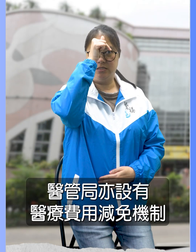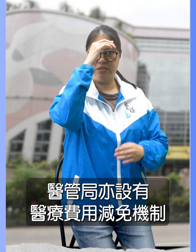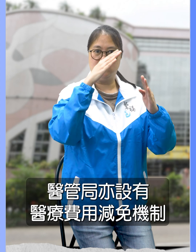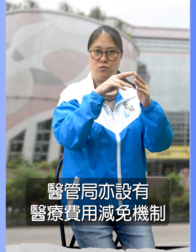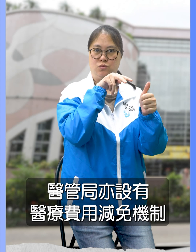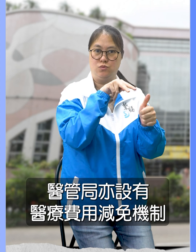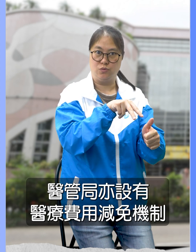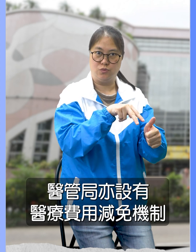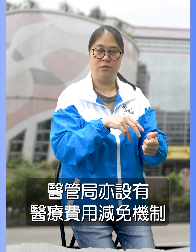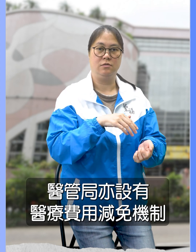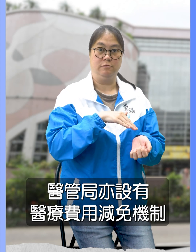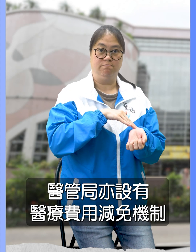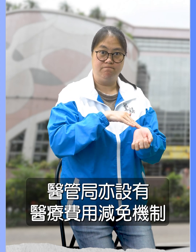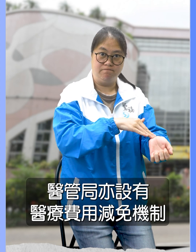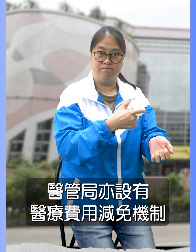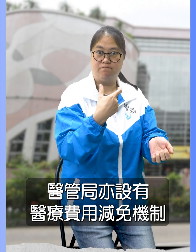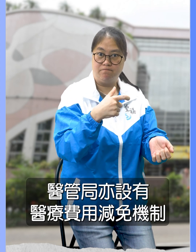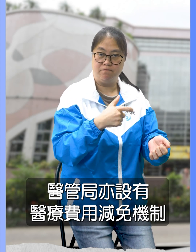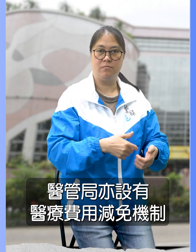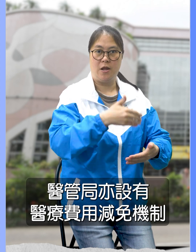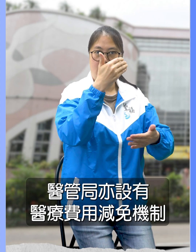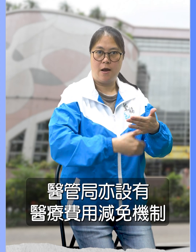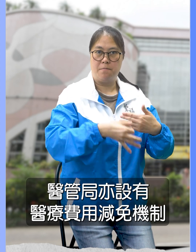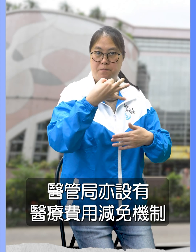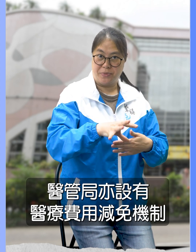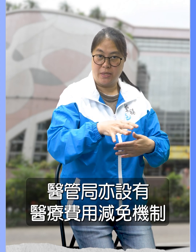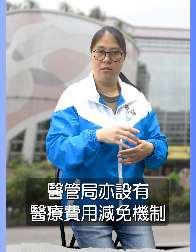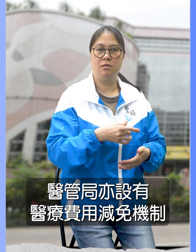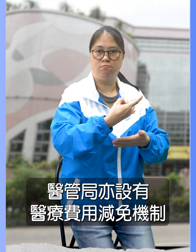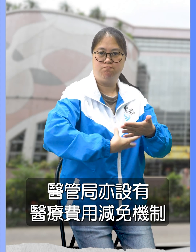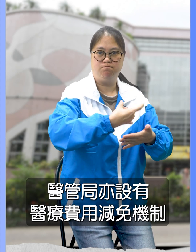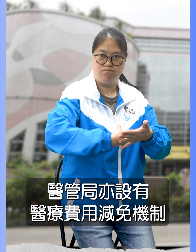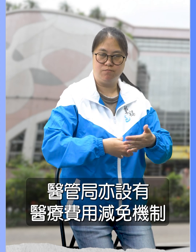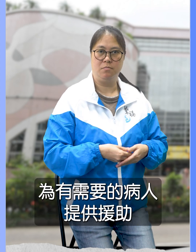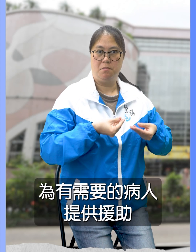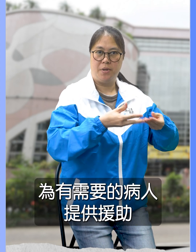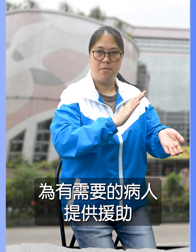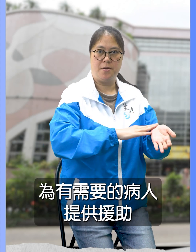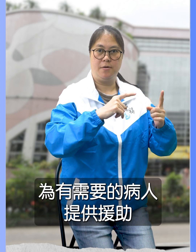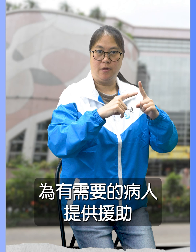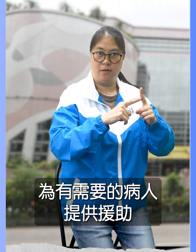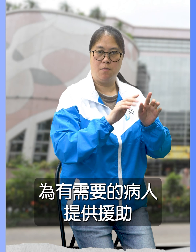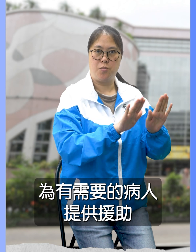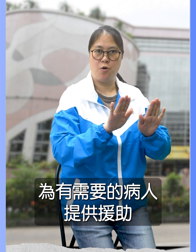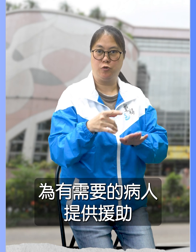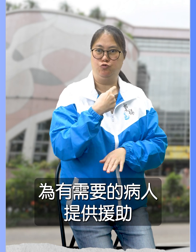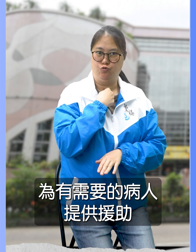醫管局亦設有醫療費用減免機制，為有需要嘅病人提供援